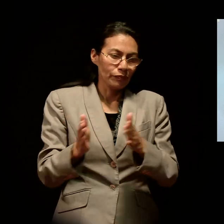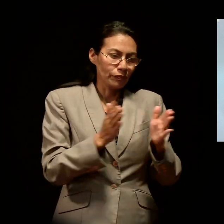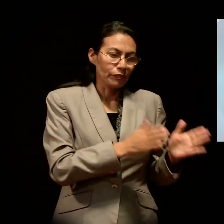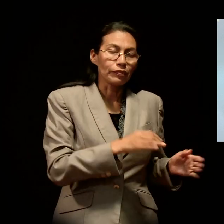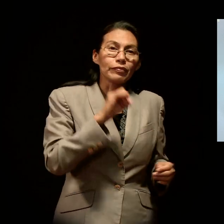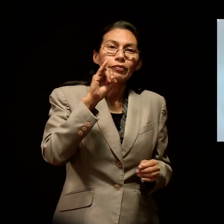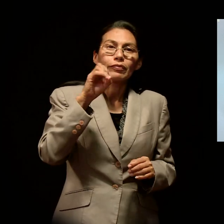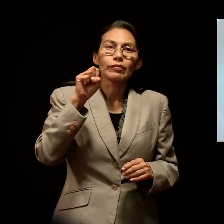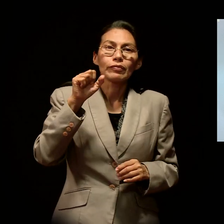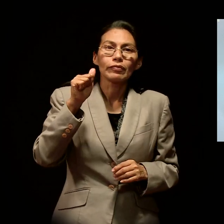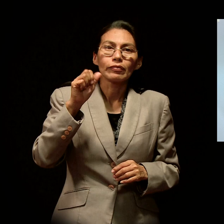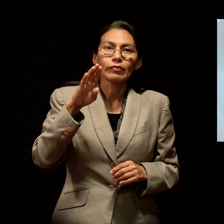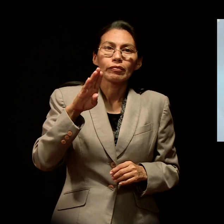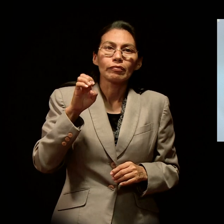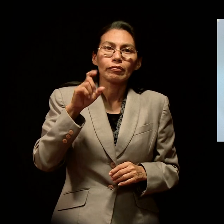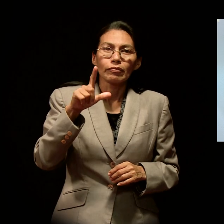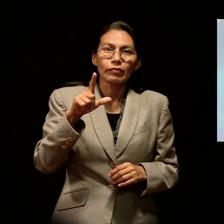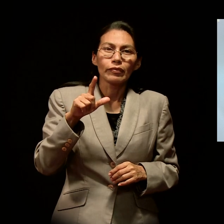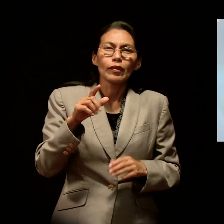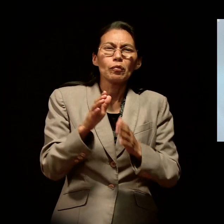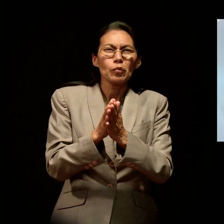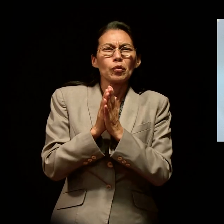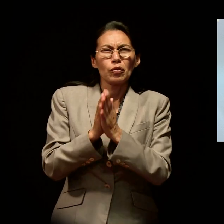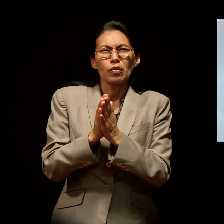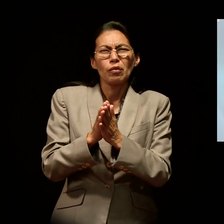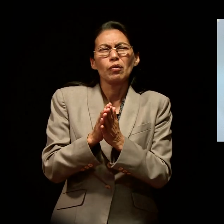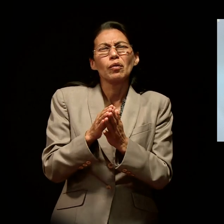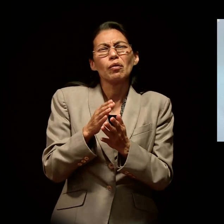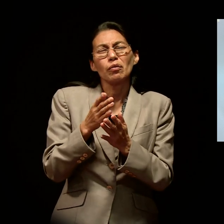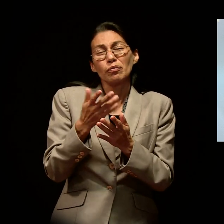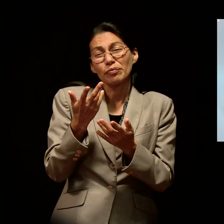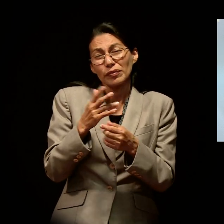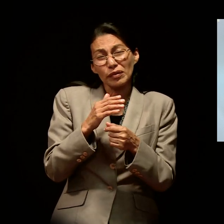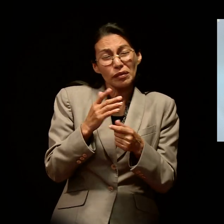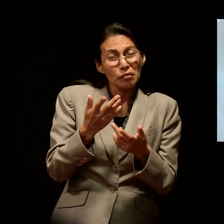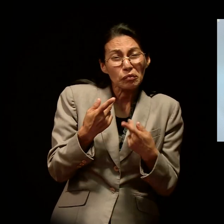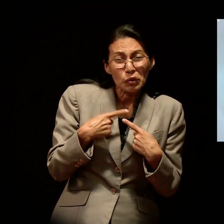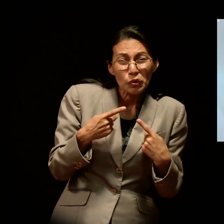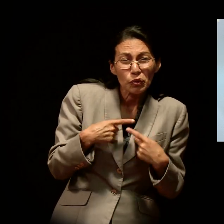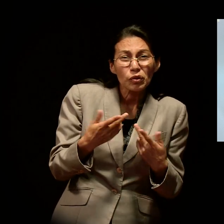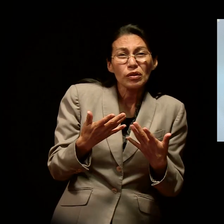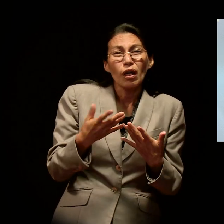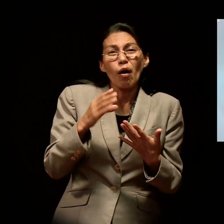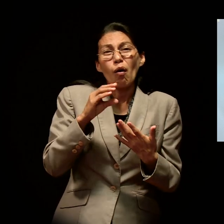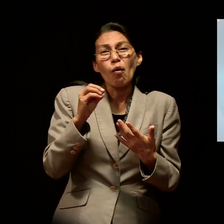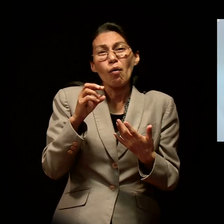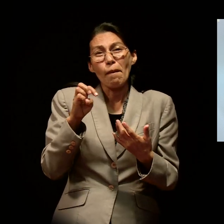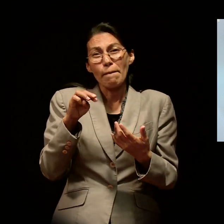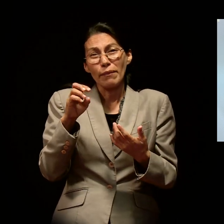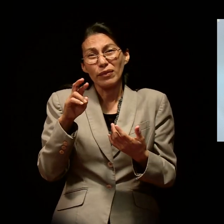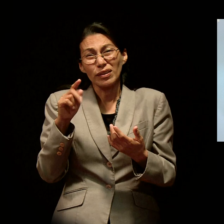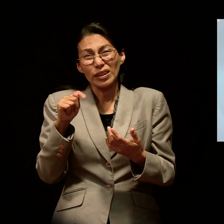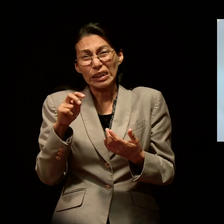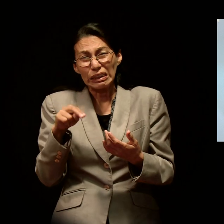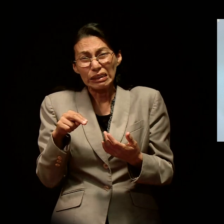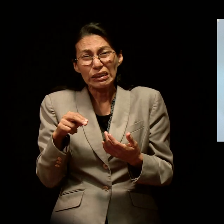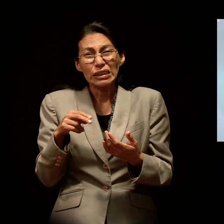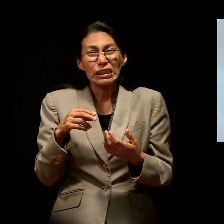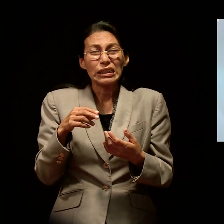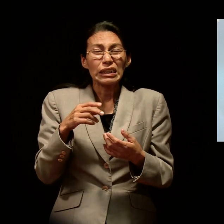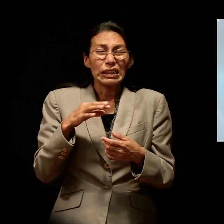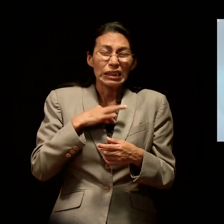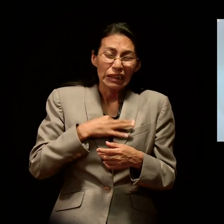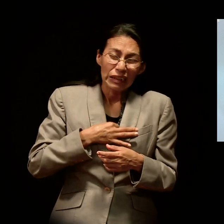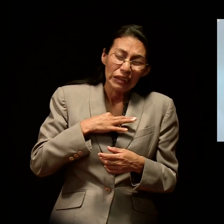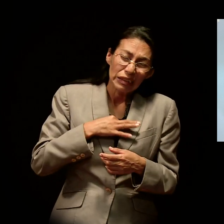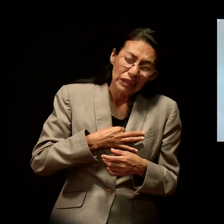Isabel Fernández Buenas noches pido que me ayuden a orar por la salud de Juan Martín es su lucha contra el